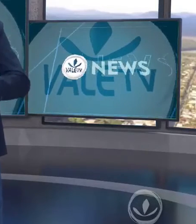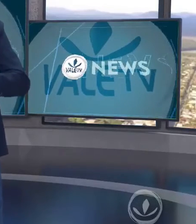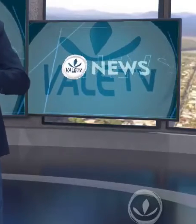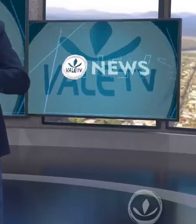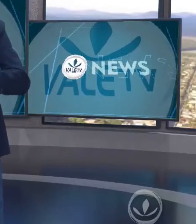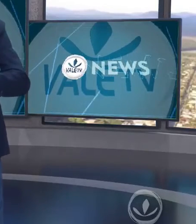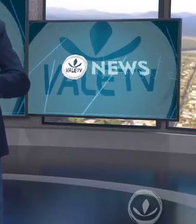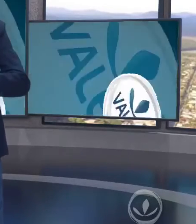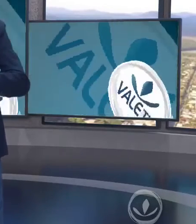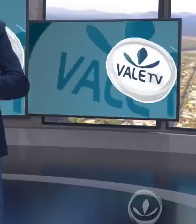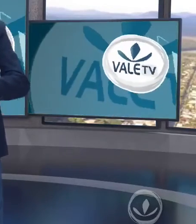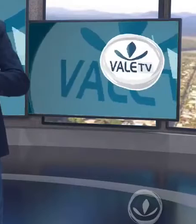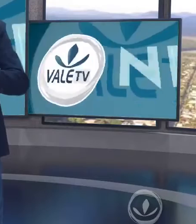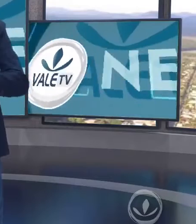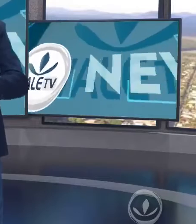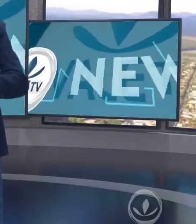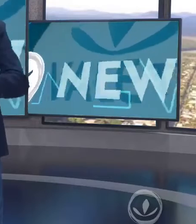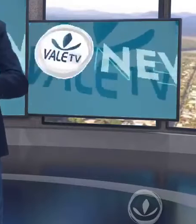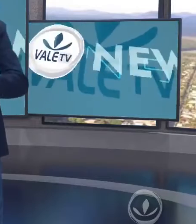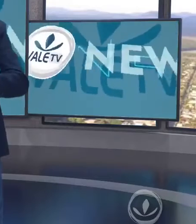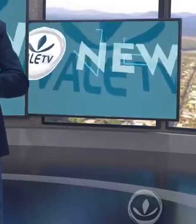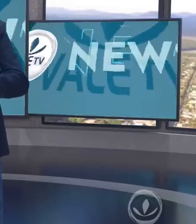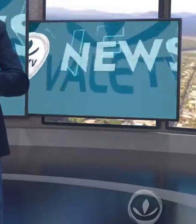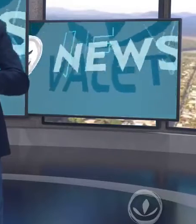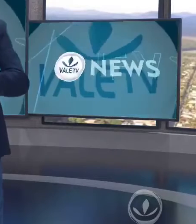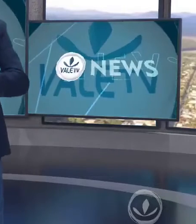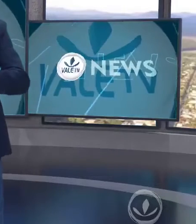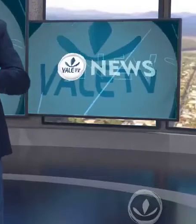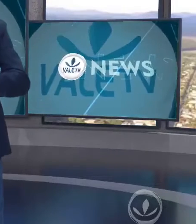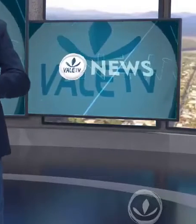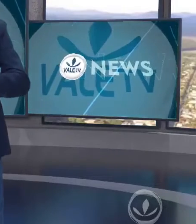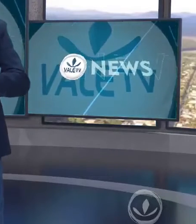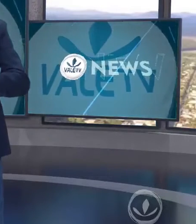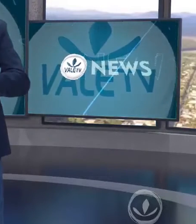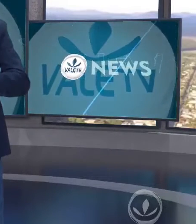repito, o Leozão, ele é contra